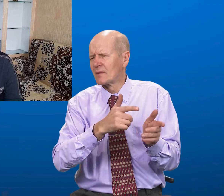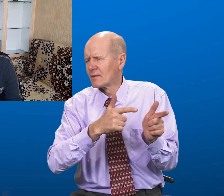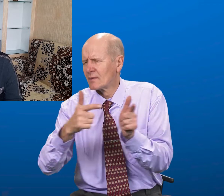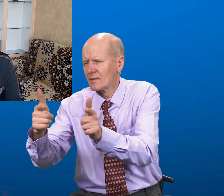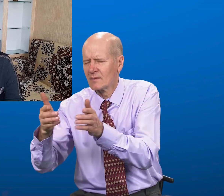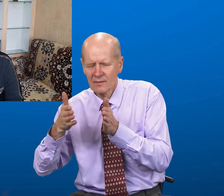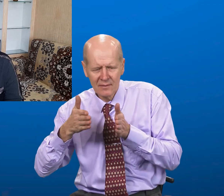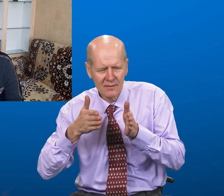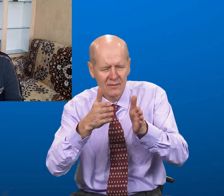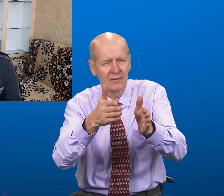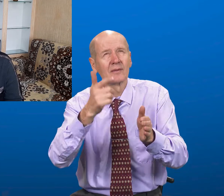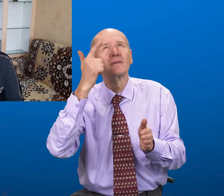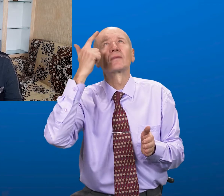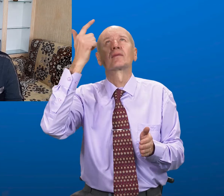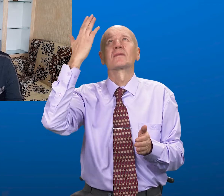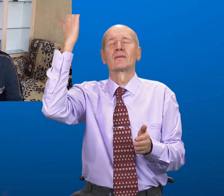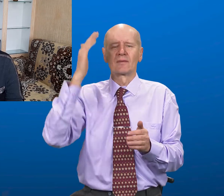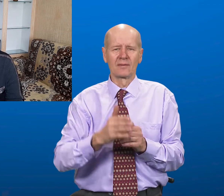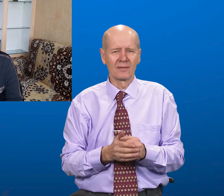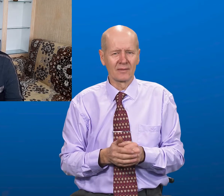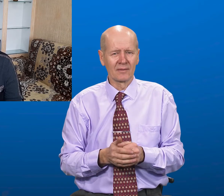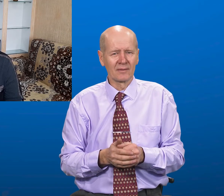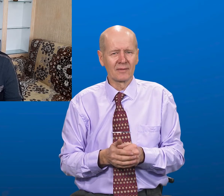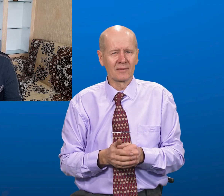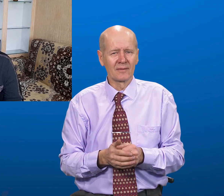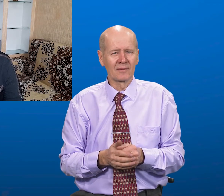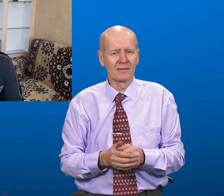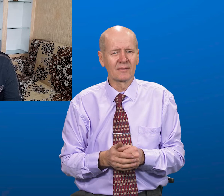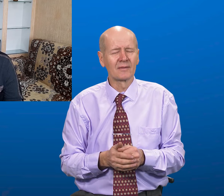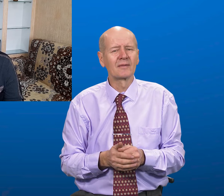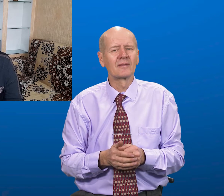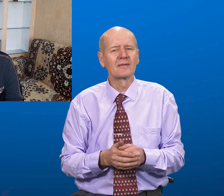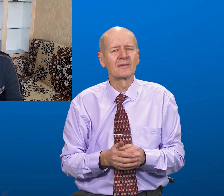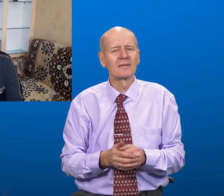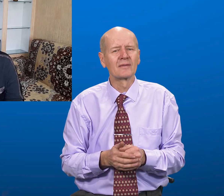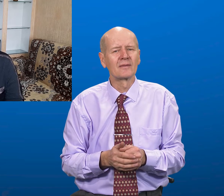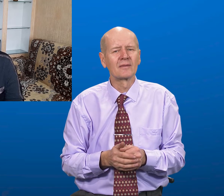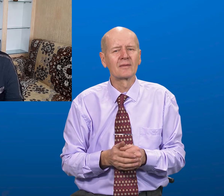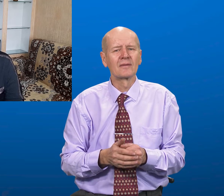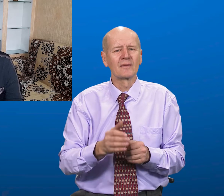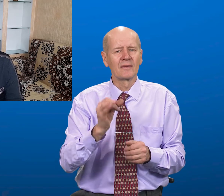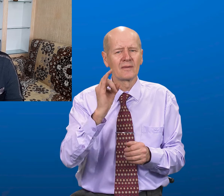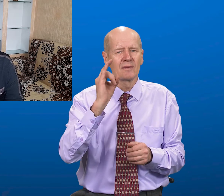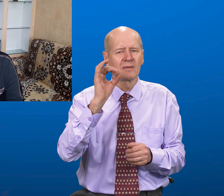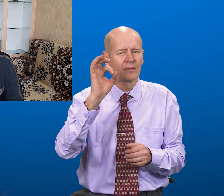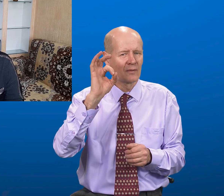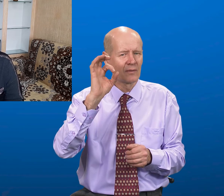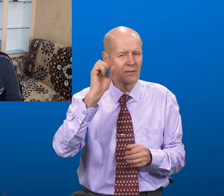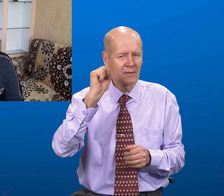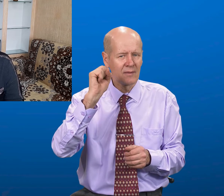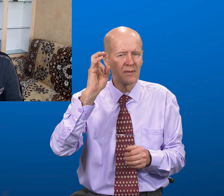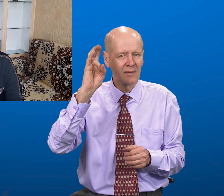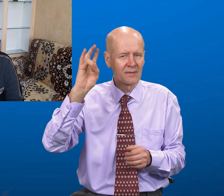неровностей, она духовная. Если вы помните его слова, то знаете, что разным категориям людей